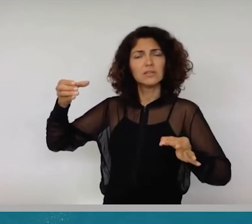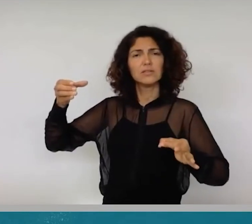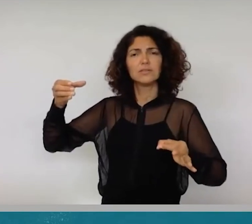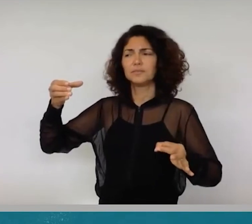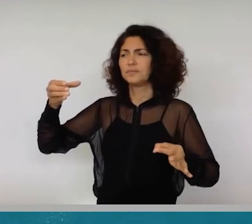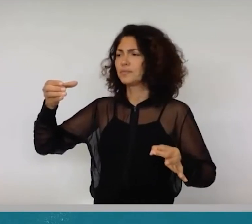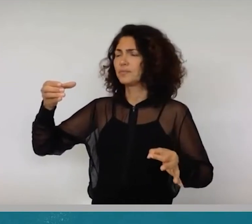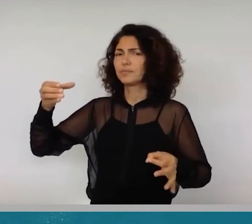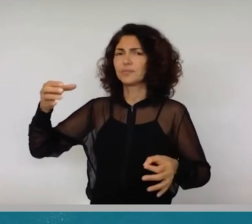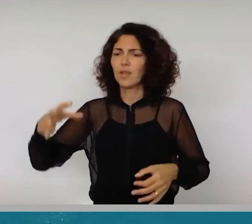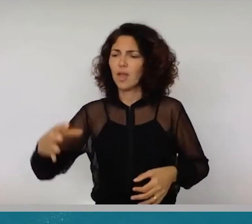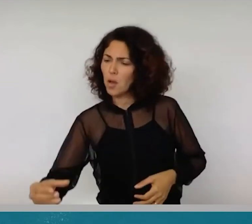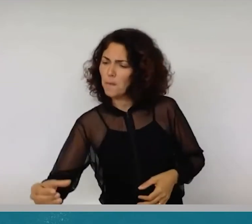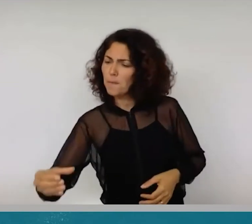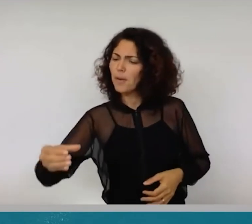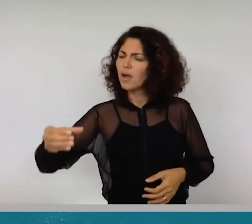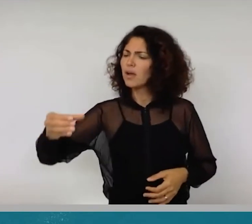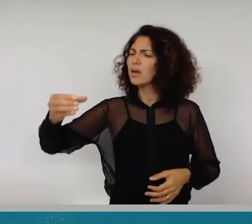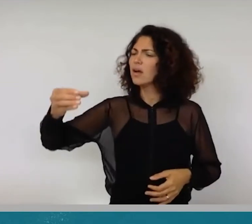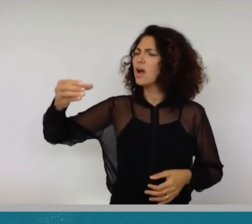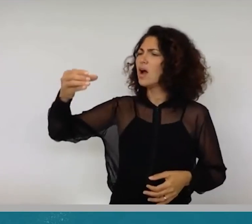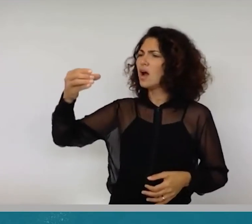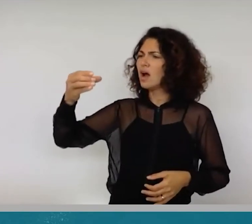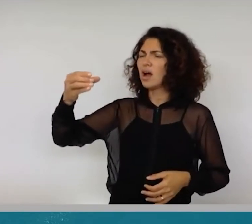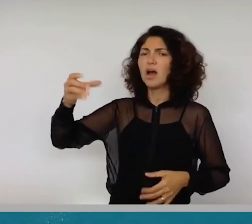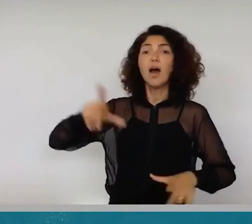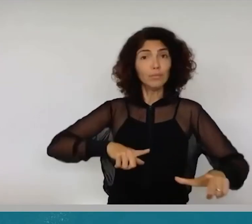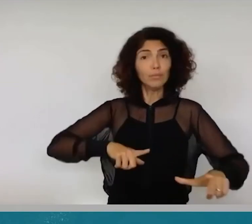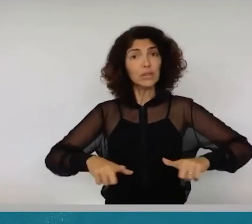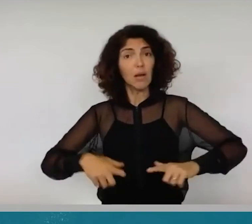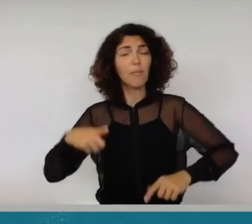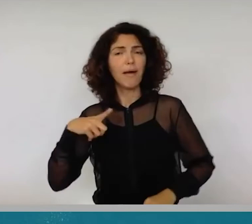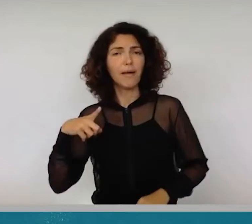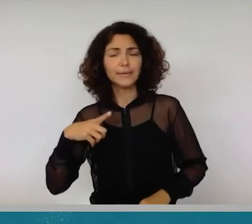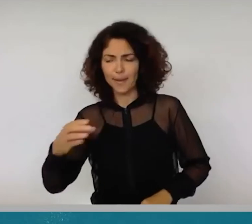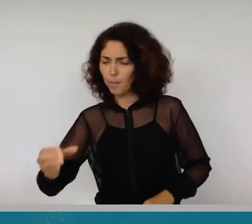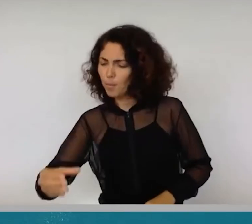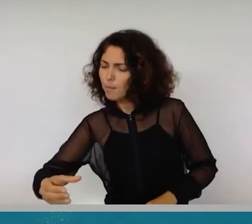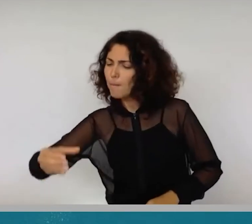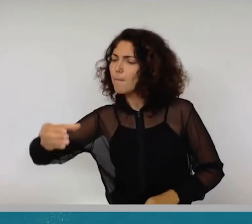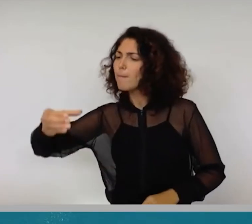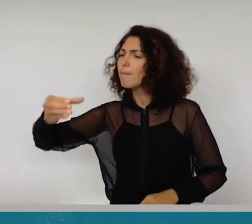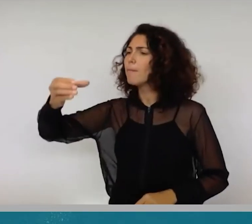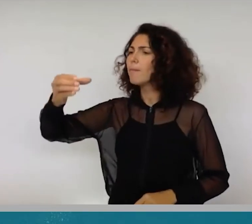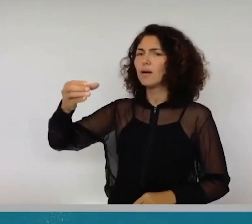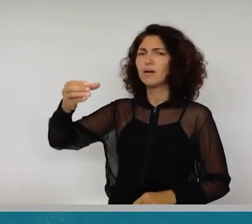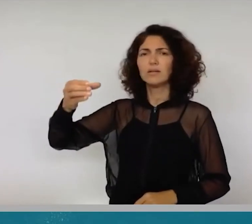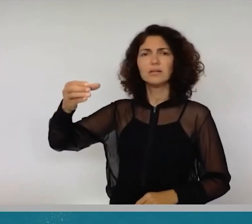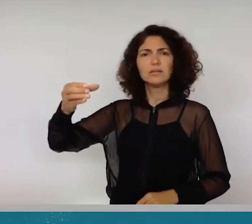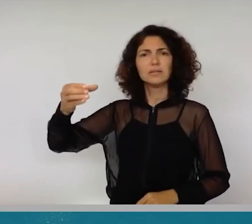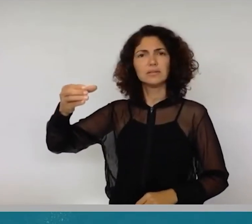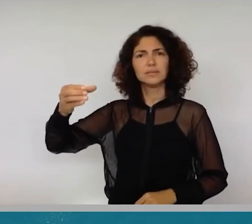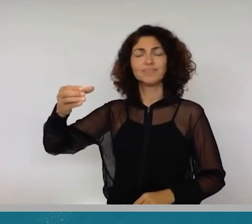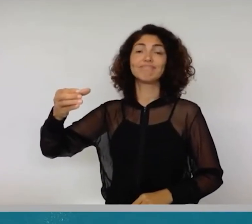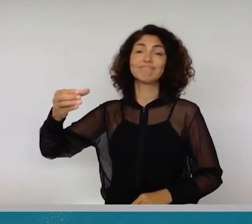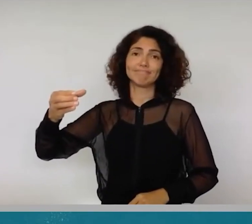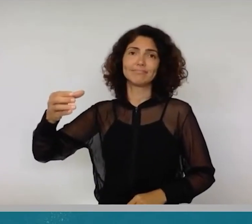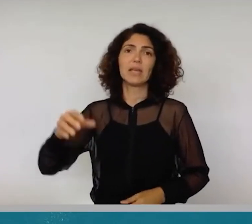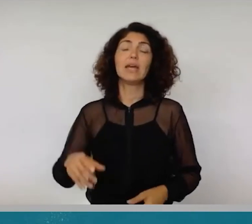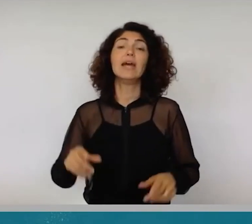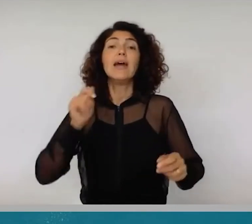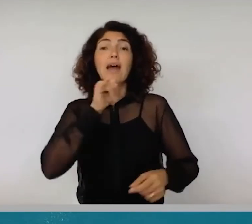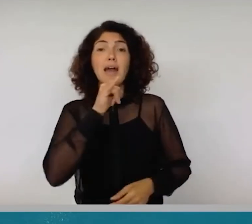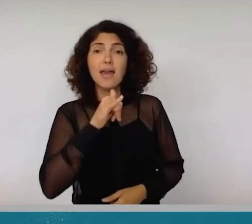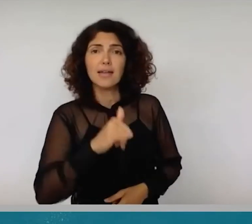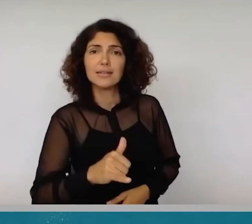gasta-se energia para fazer esse trabalho. Então todo o trabalho se faz por meio de energias. Ou se o carro,